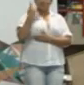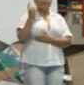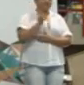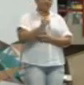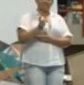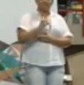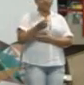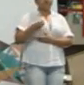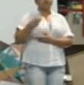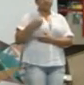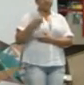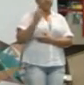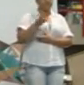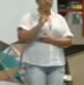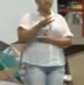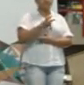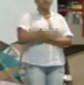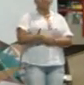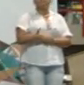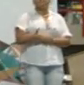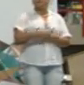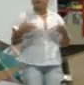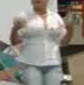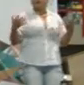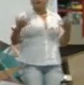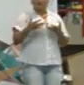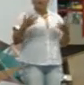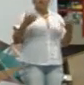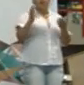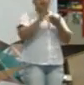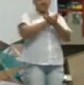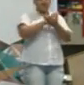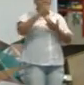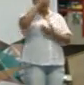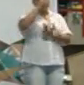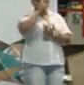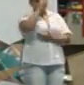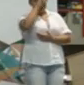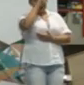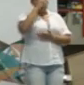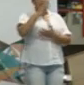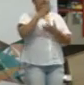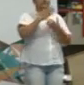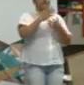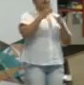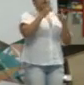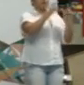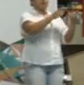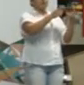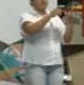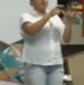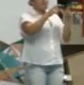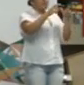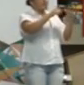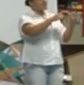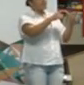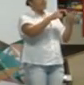entendeu? Por exemplo, hoje, nos hospitais, nos consultórios odontológicos, nós temos um aparelho